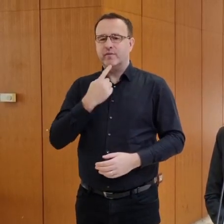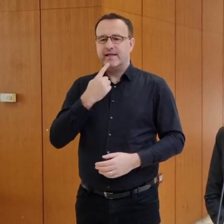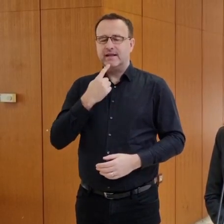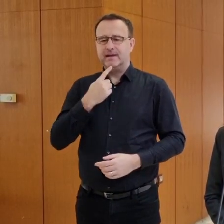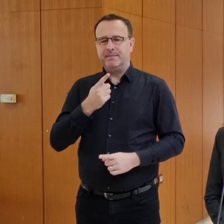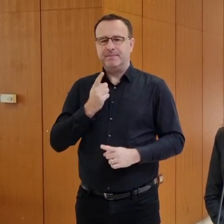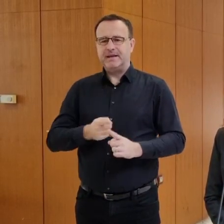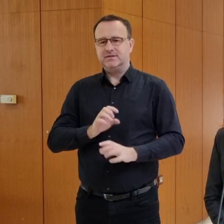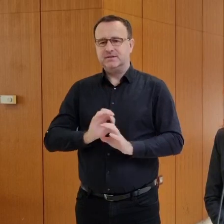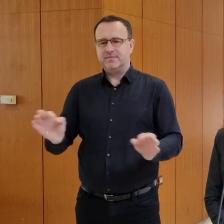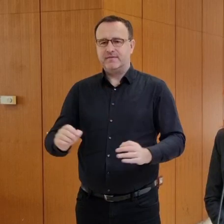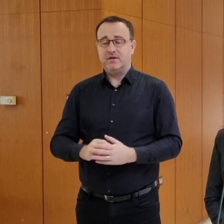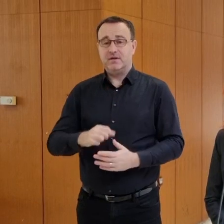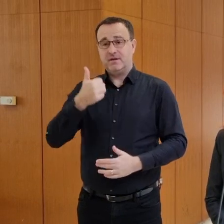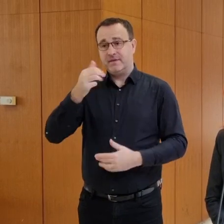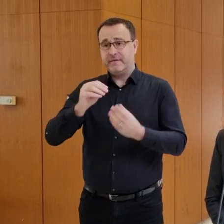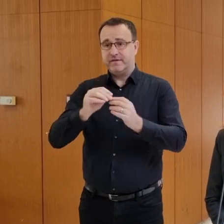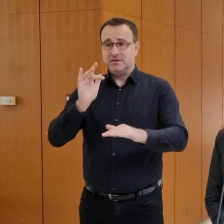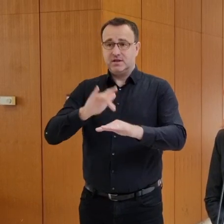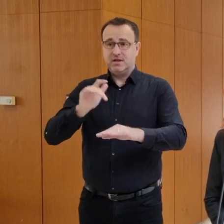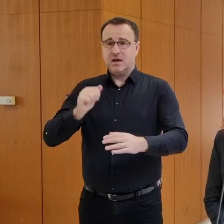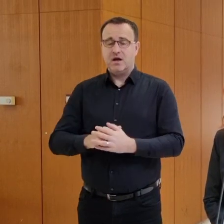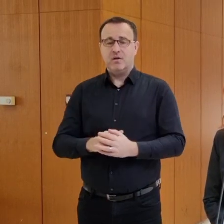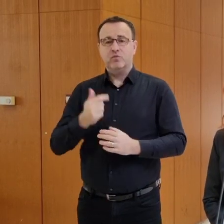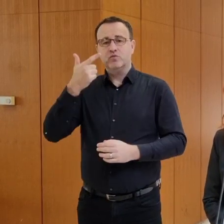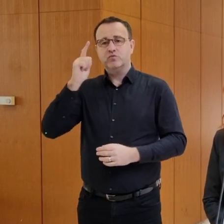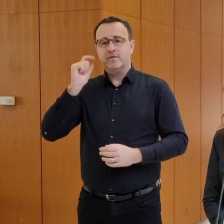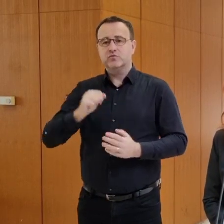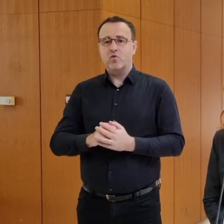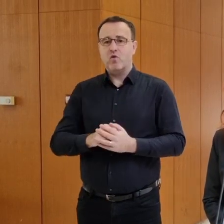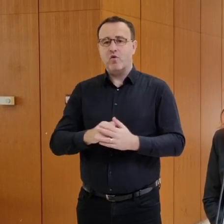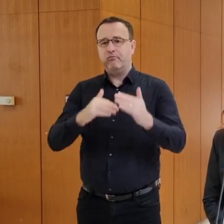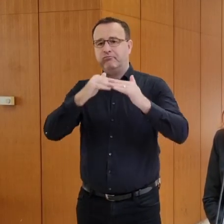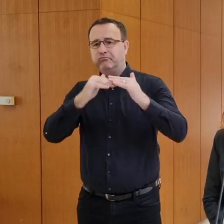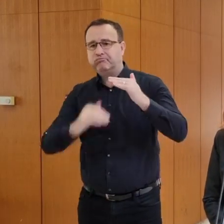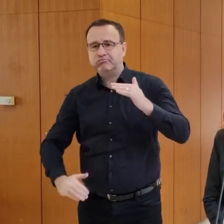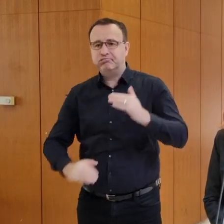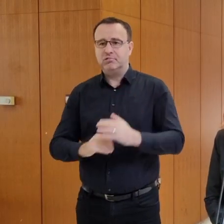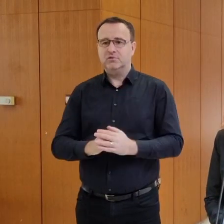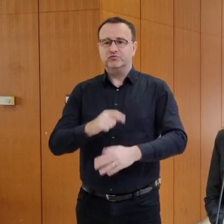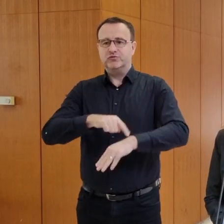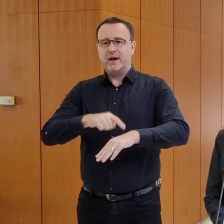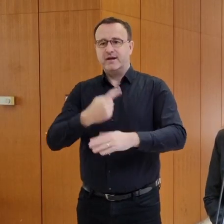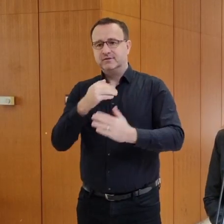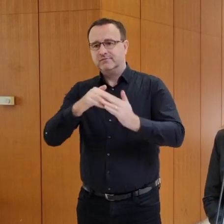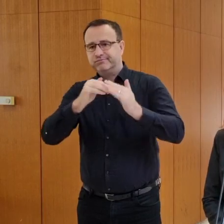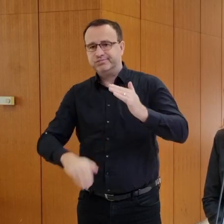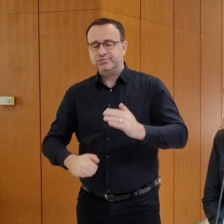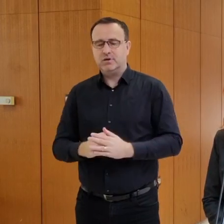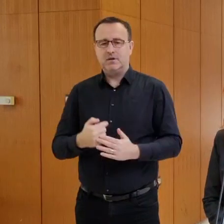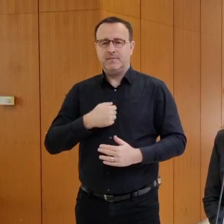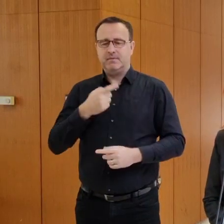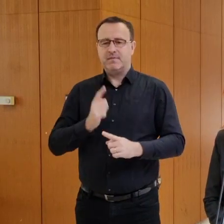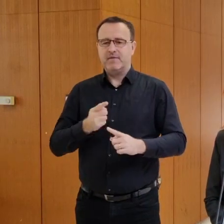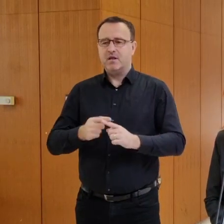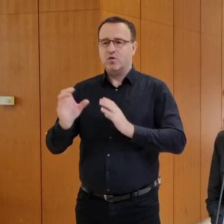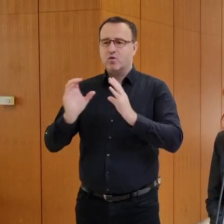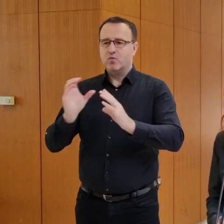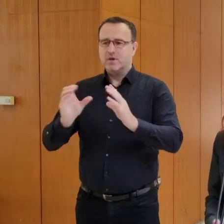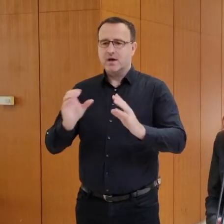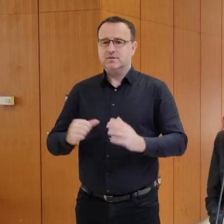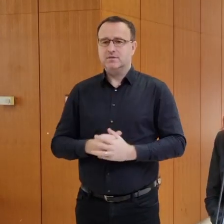mieru. Prvá vec sa týkala toho, či Slovensko teda zaostáva, nezaostáva, ako my komunikujeme pravidelne, koľkatí sme